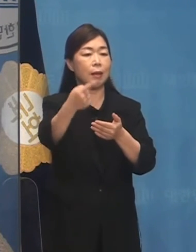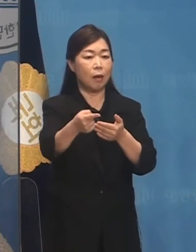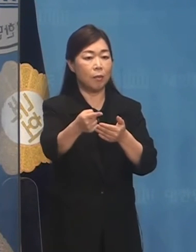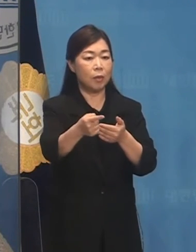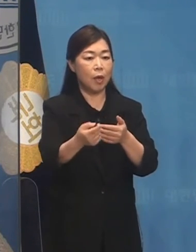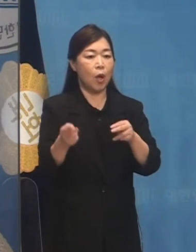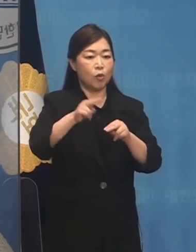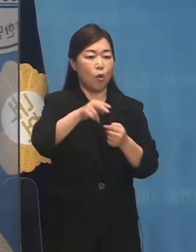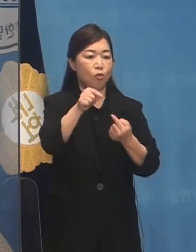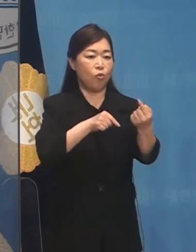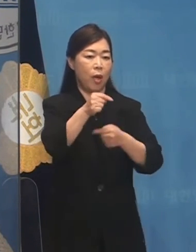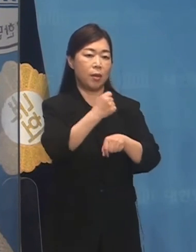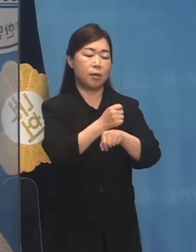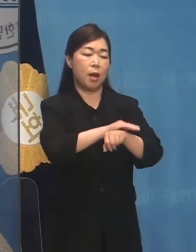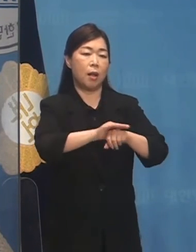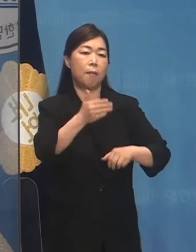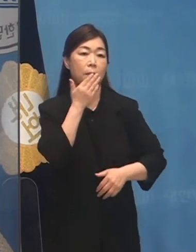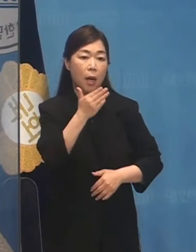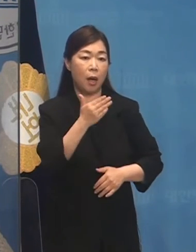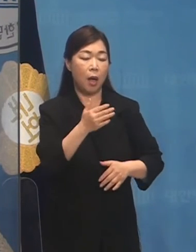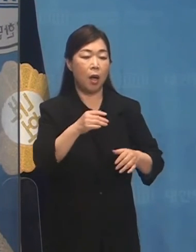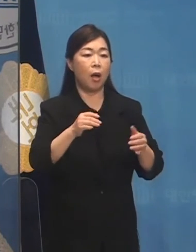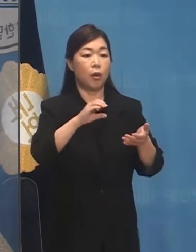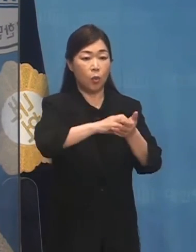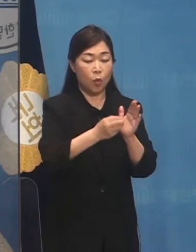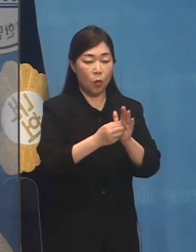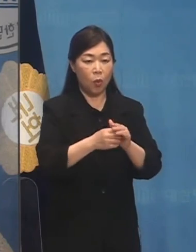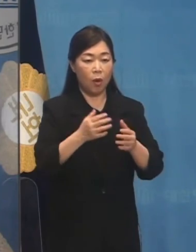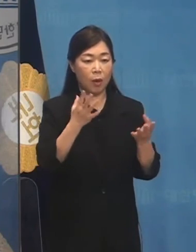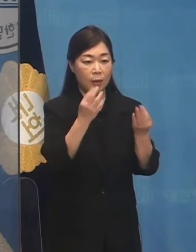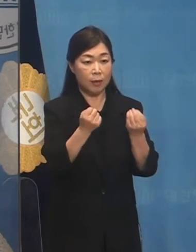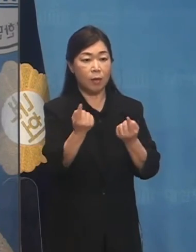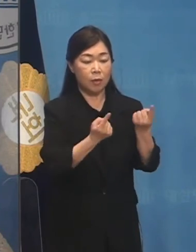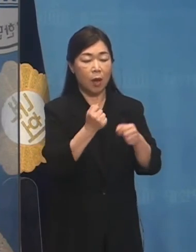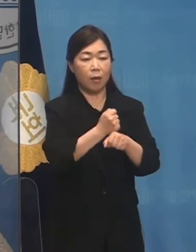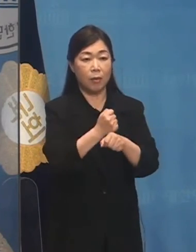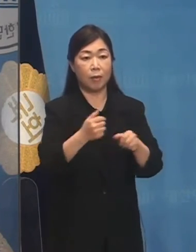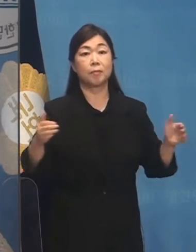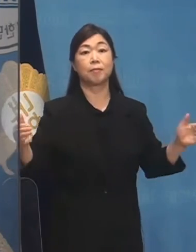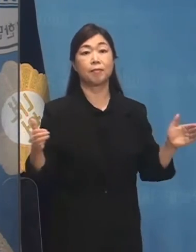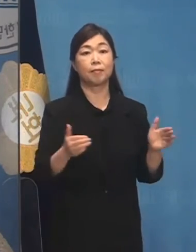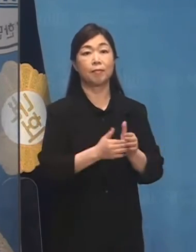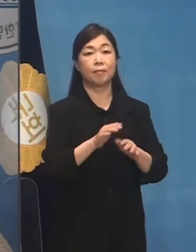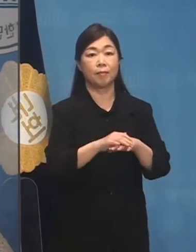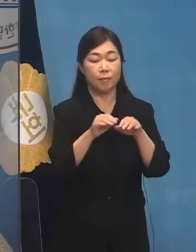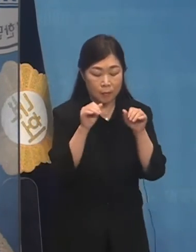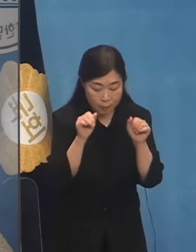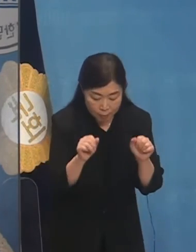다음 청문회가 제대로 될 수 있도록 일정 협의를 해 나가도록 하겠습니다. 감사합니다.